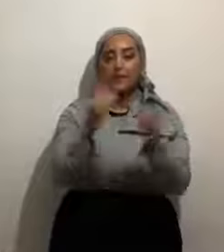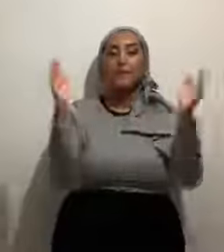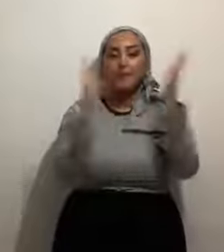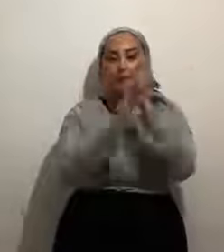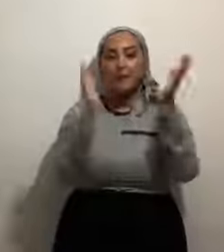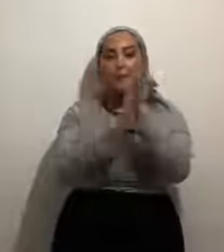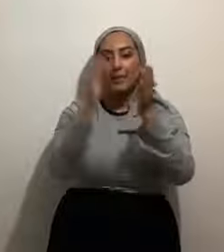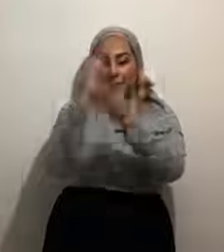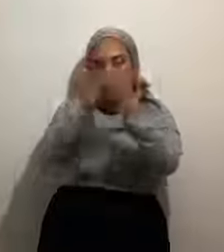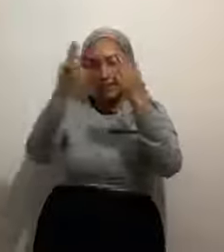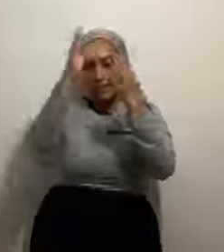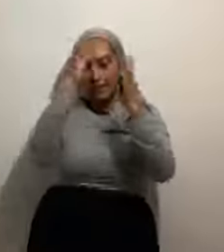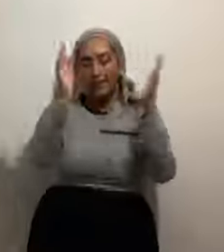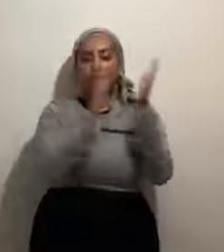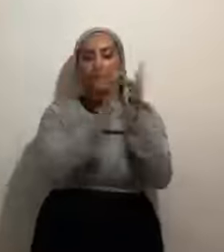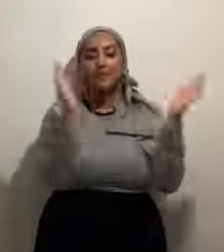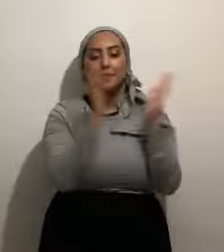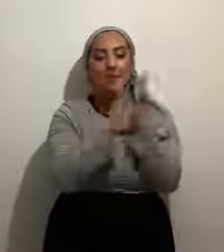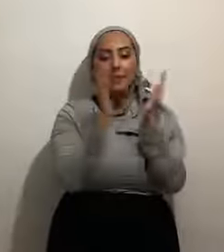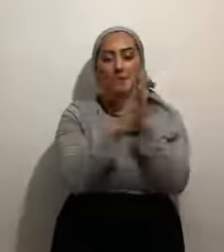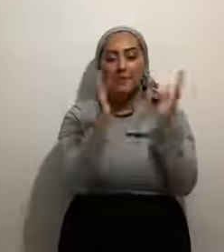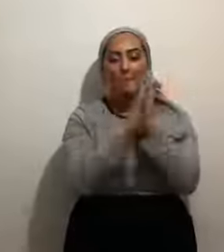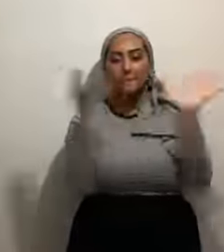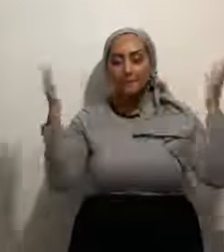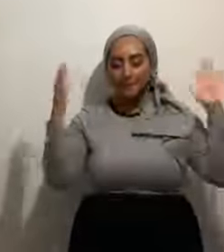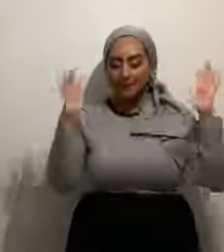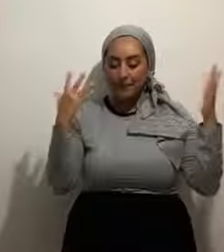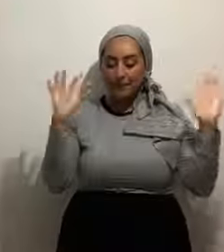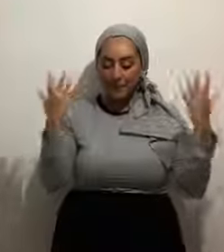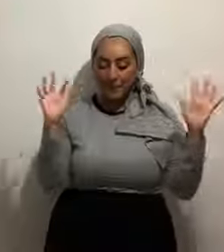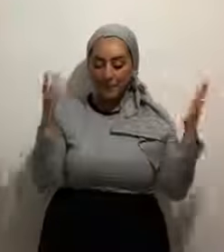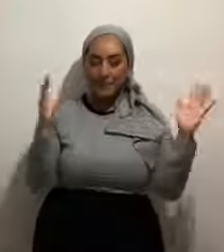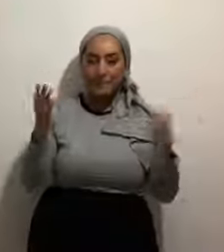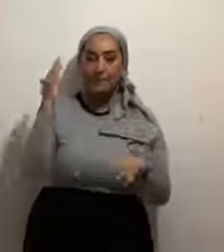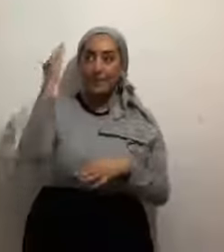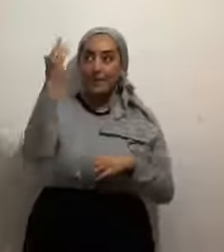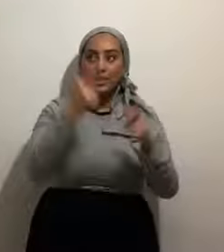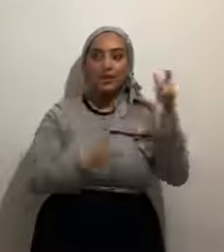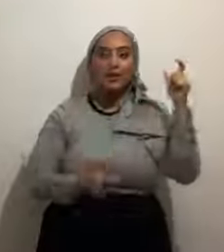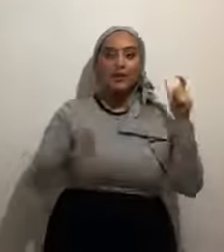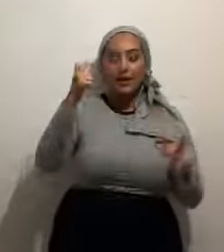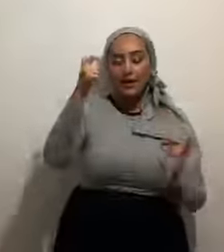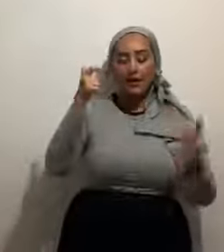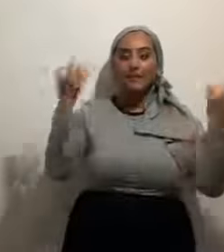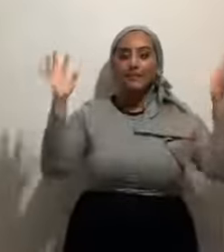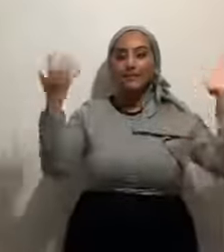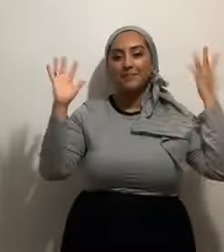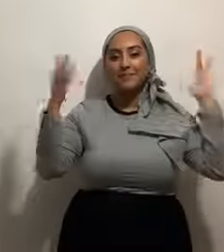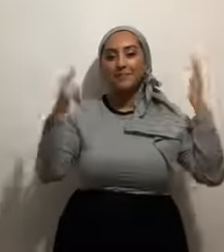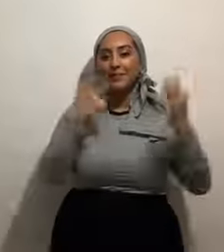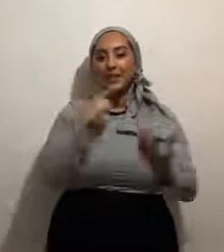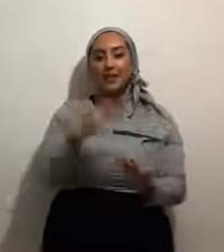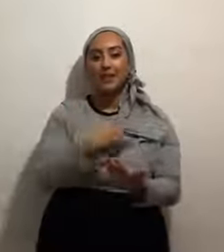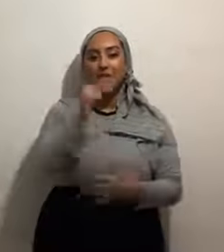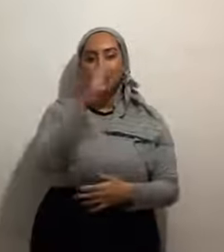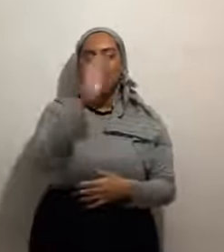el Todopoderoso. Bendito es el Abba Kadosh. Él es grande, un aplauso no es nada para Él, pero dice el Salmo 47, batid las